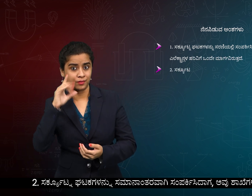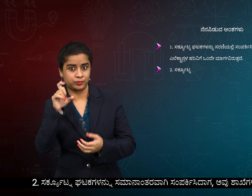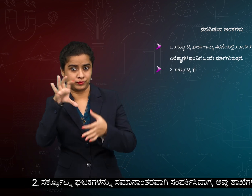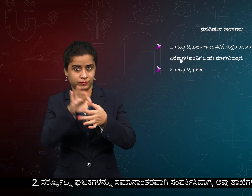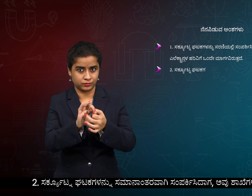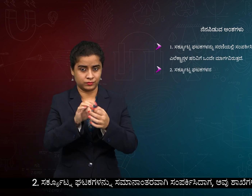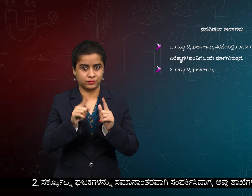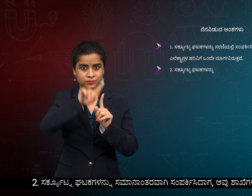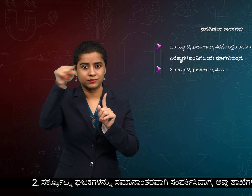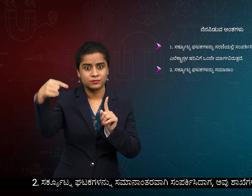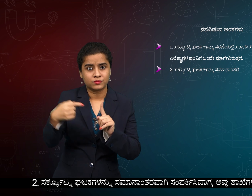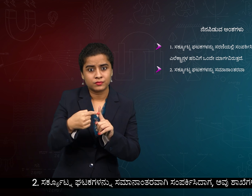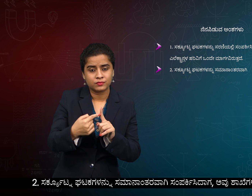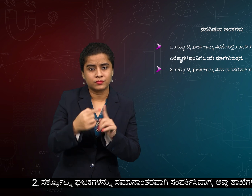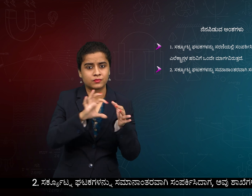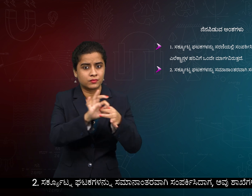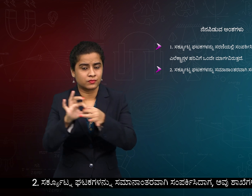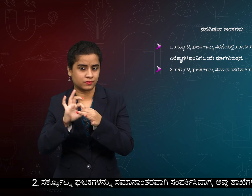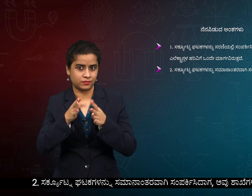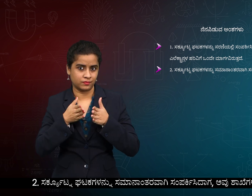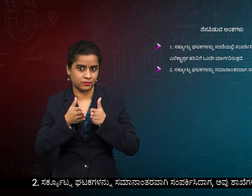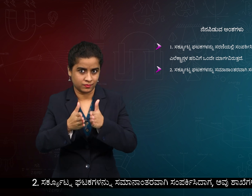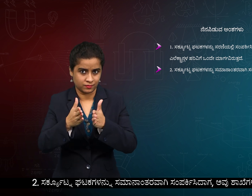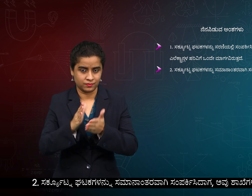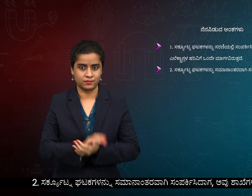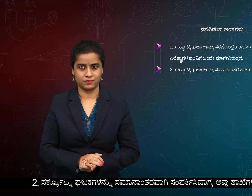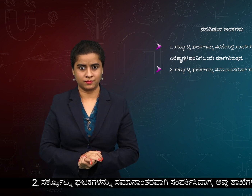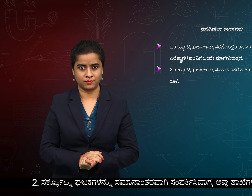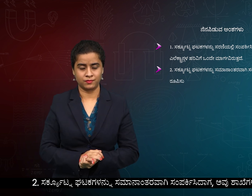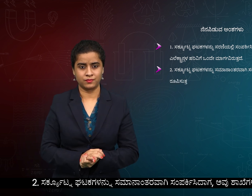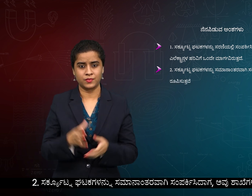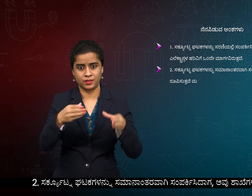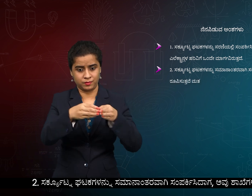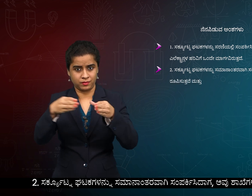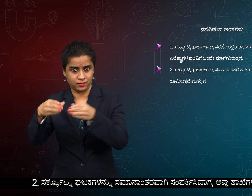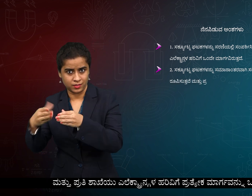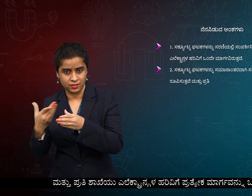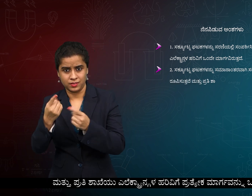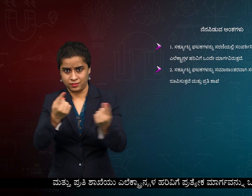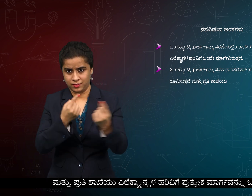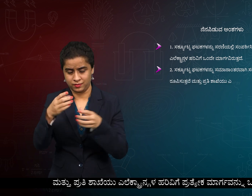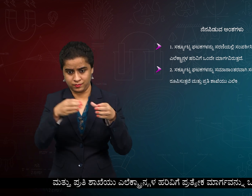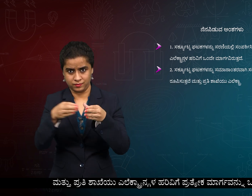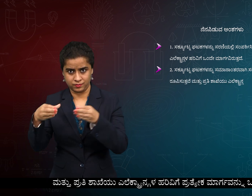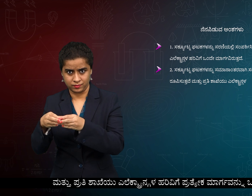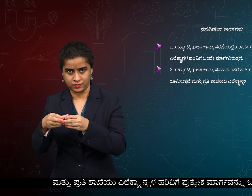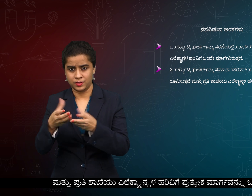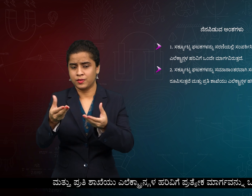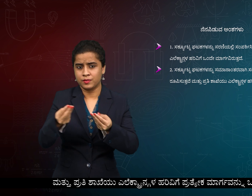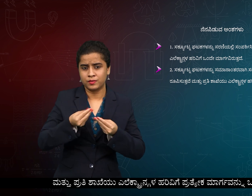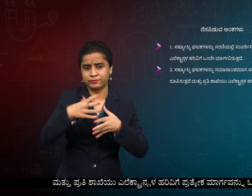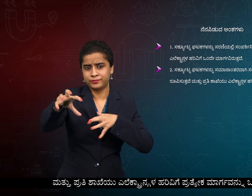ಸರ್ಕ್ಯೂಟ್ನ ಘಟಕಗಳನ್ನು ಸಮಾನಾಂತರವಾಗಿ ಸಂಪರ್ಕಿಸಿದಾಗ ಅವು ಶಾಖೆಗಳನ್ನು ರೂಪಿಸುತ್ತವೆ ಮತ್ತು ಪ್ರತಿ